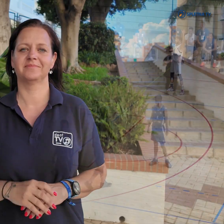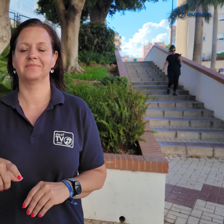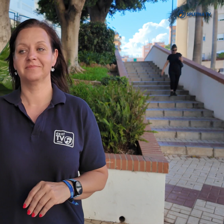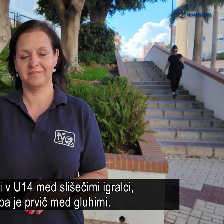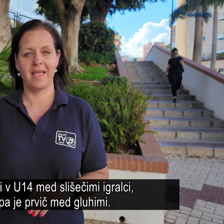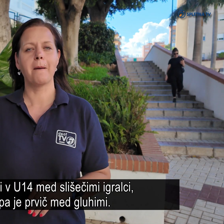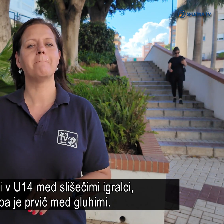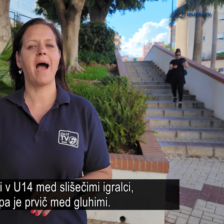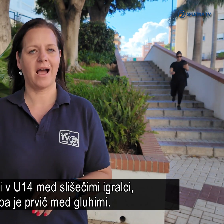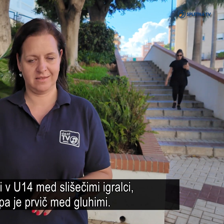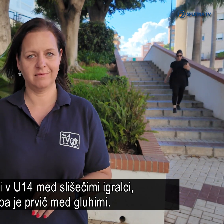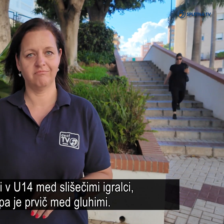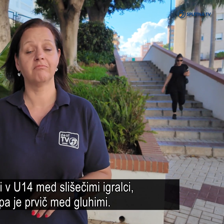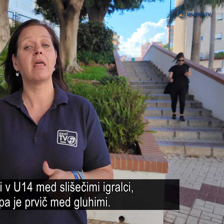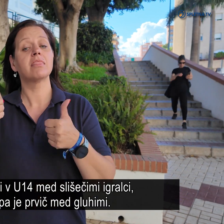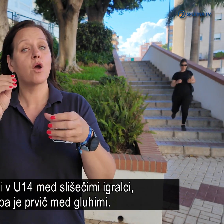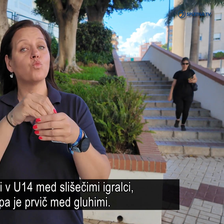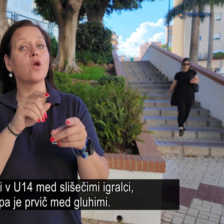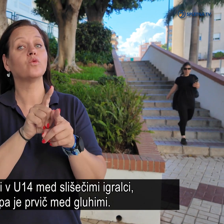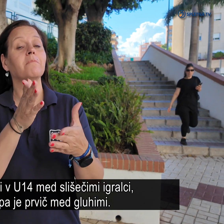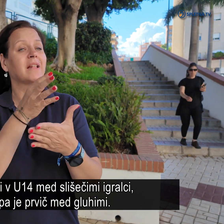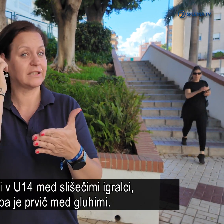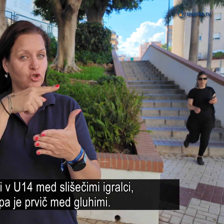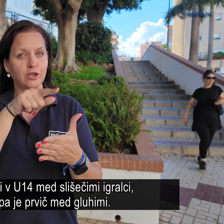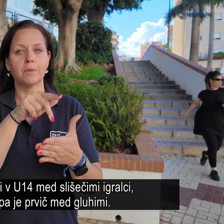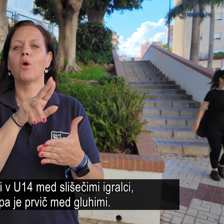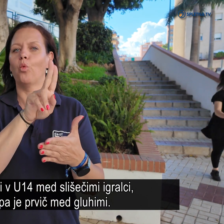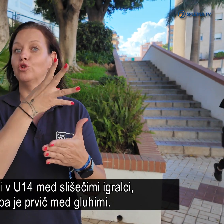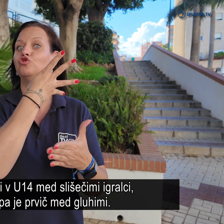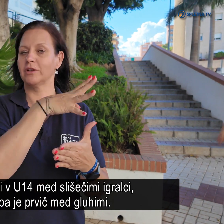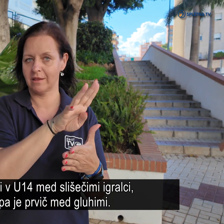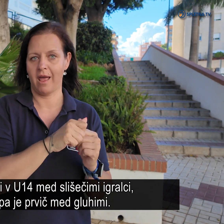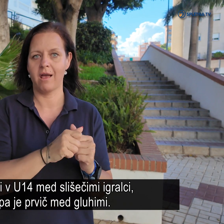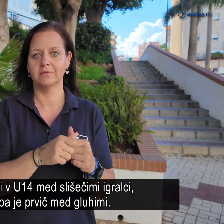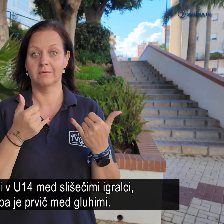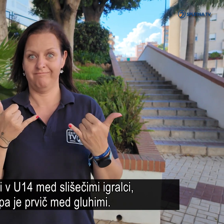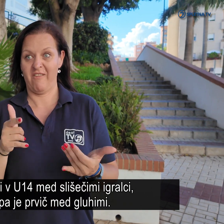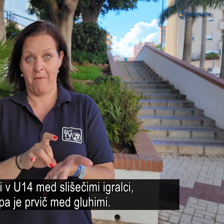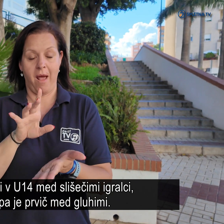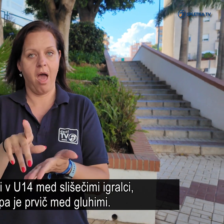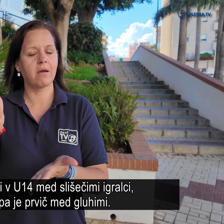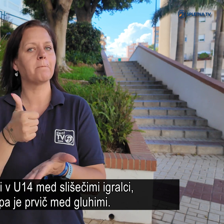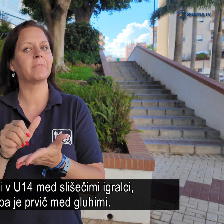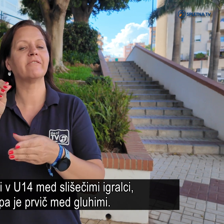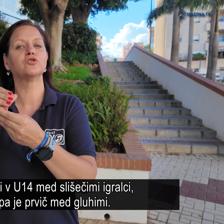I just need to clear my head. I just need to.